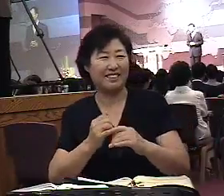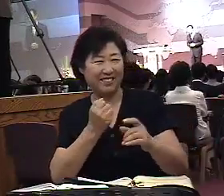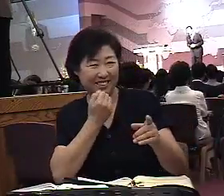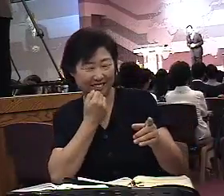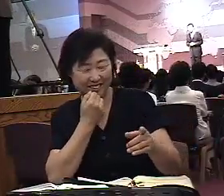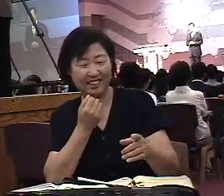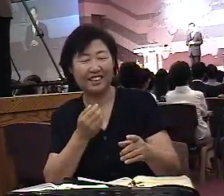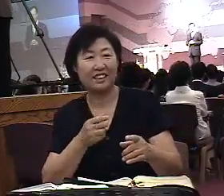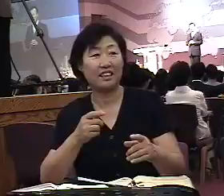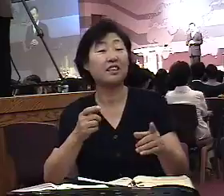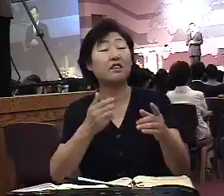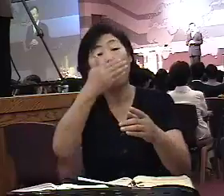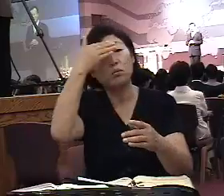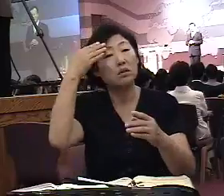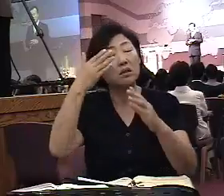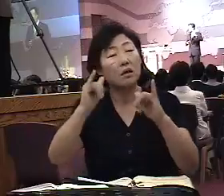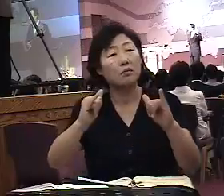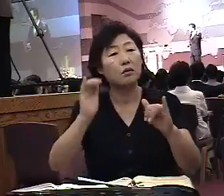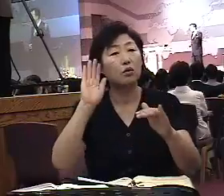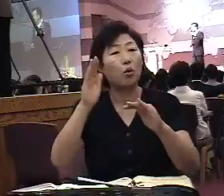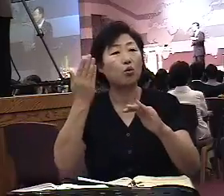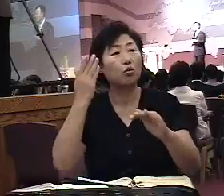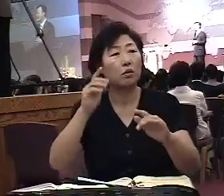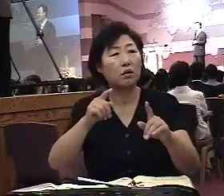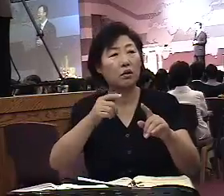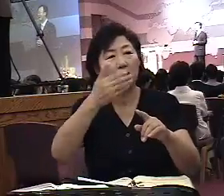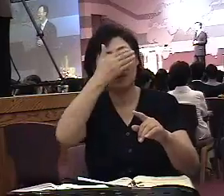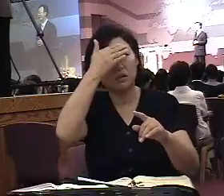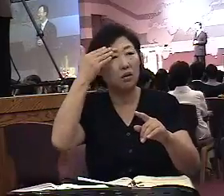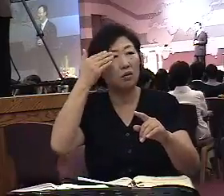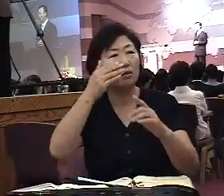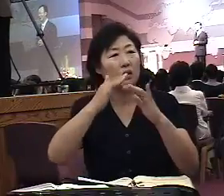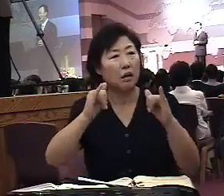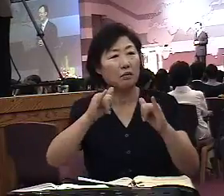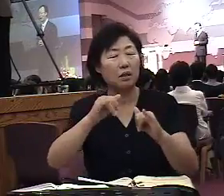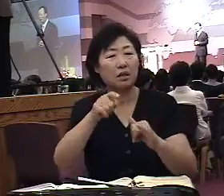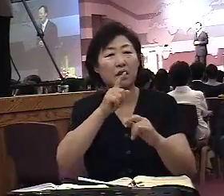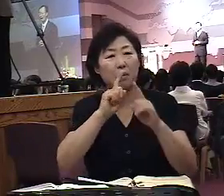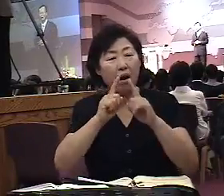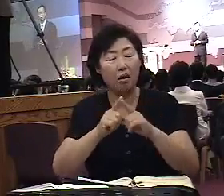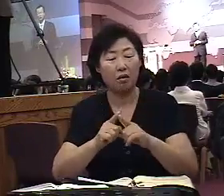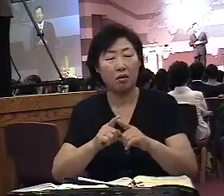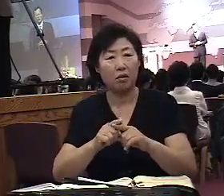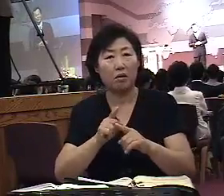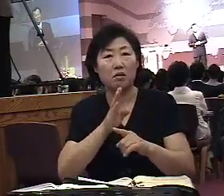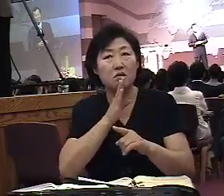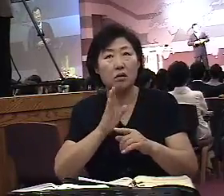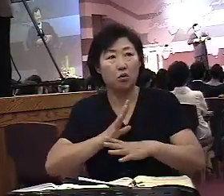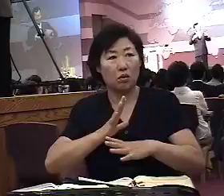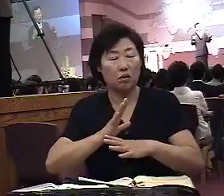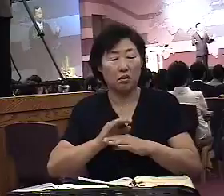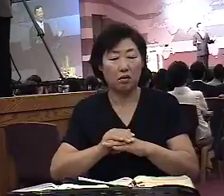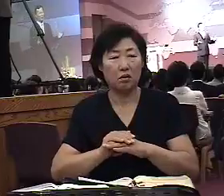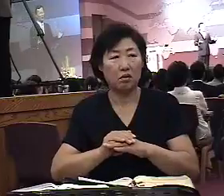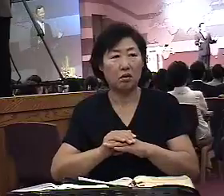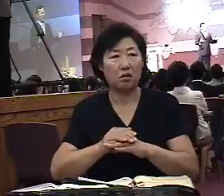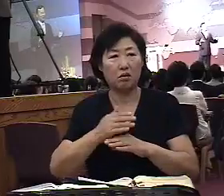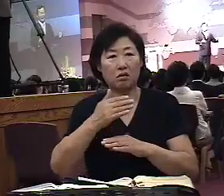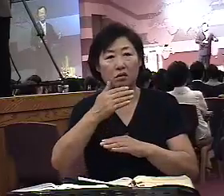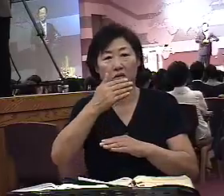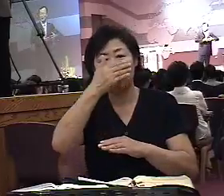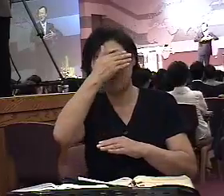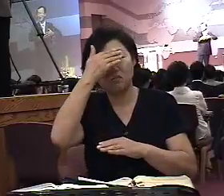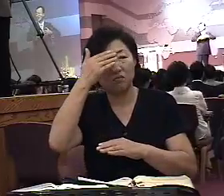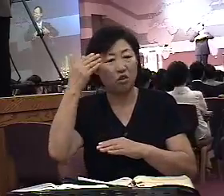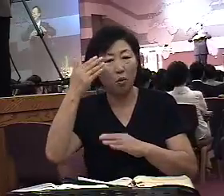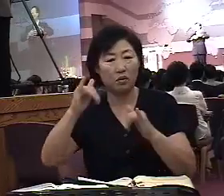지도자라고 그들이 말을 합니다. 젊은이들도 이렇게 말을 해요. 참 놀랐습니다. 오늘날 중국의 젊은이들 계몽되었고